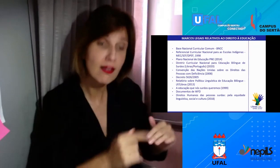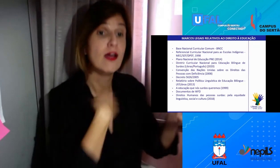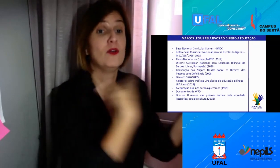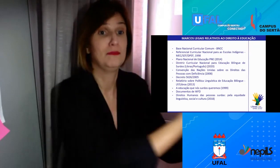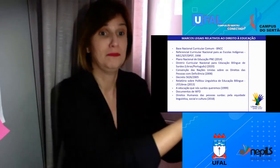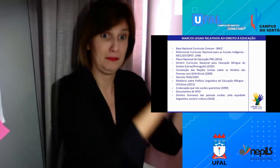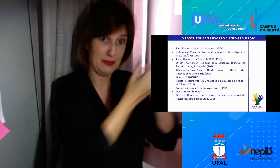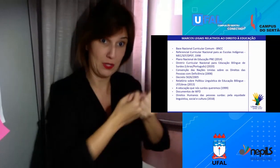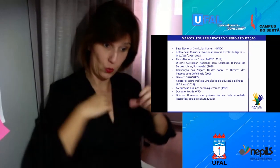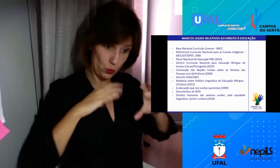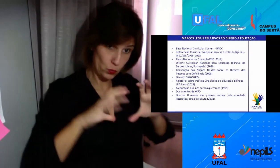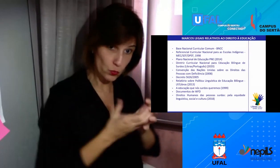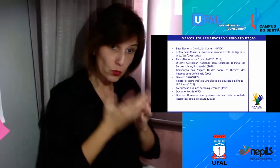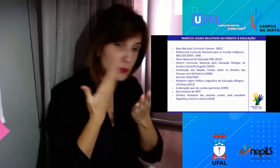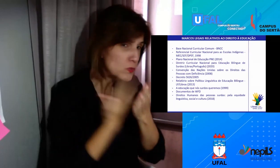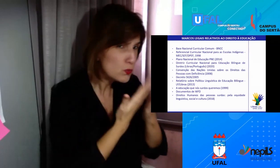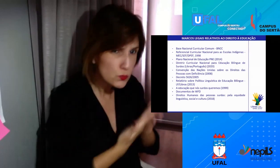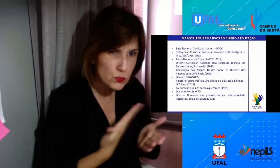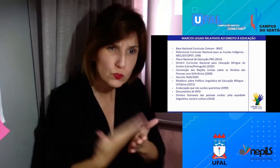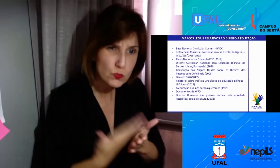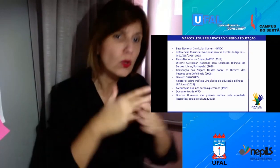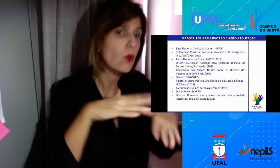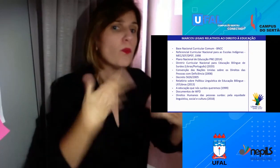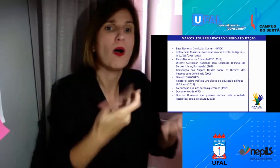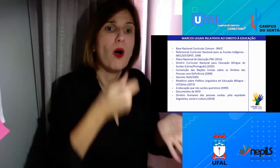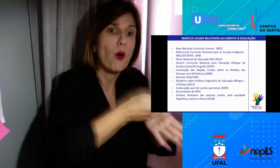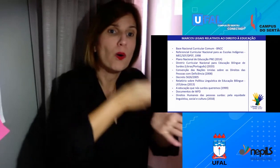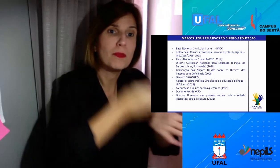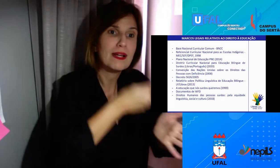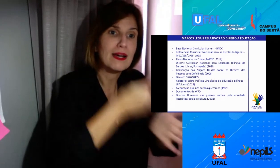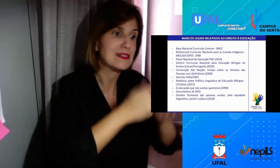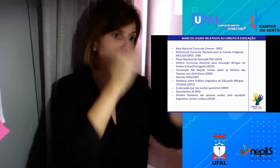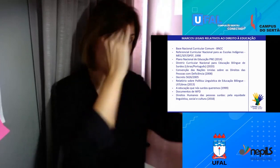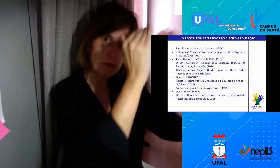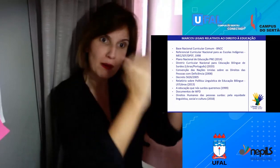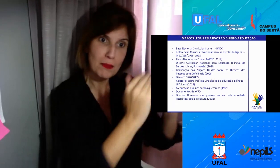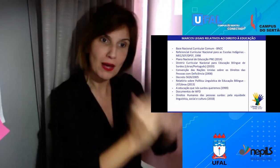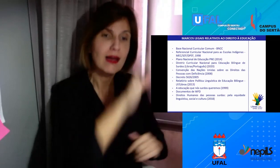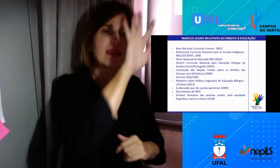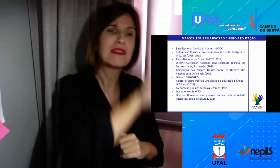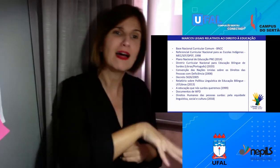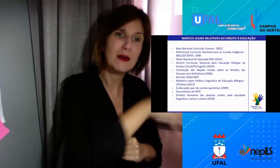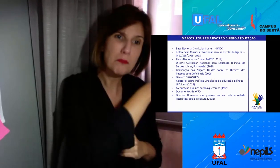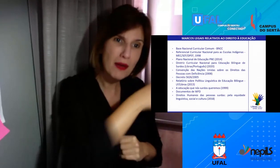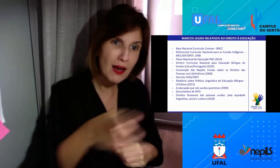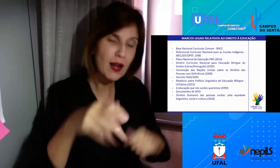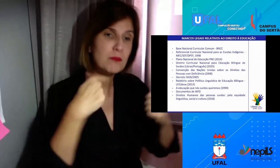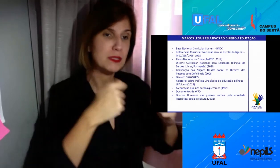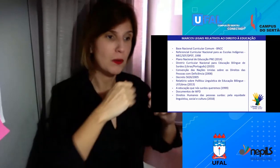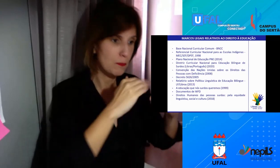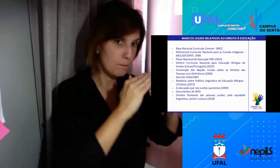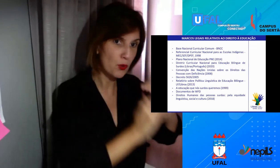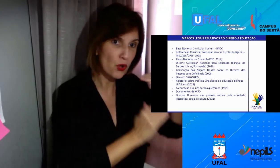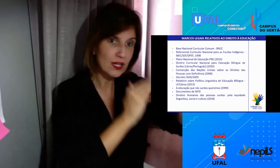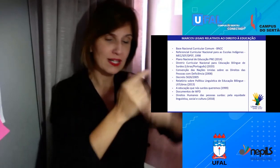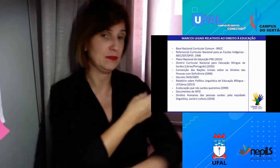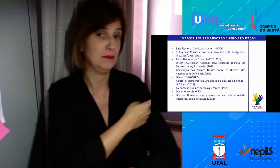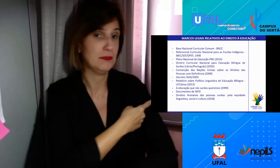Os conteúdos organizados, né, ela traz todos esses conteúdos organizados para o